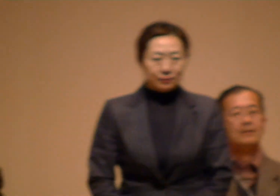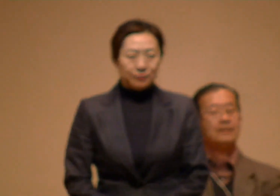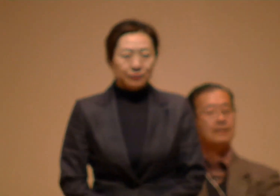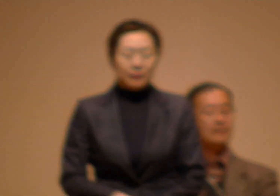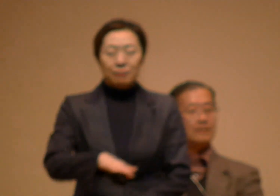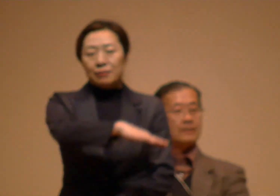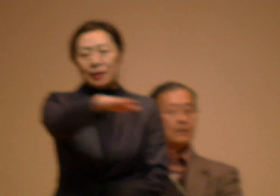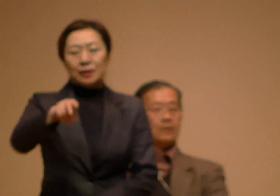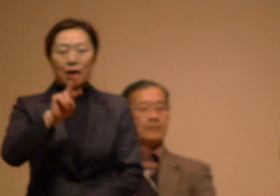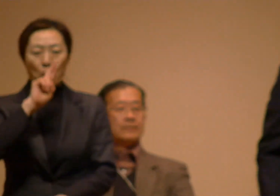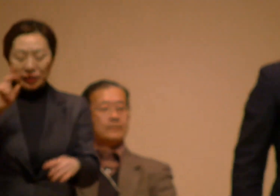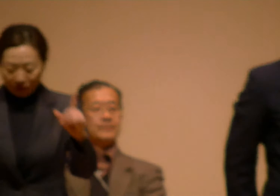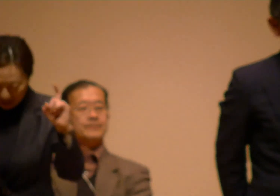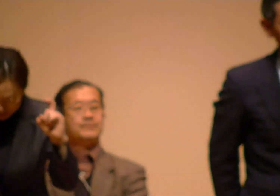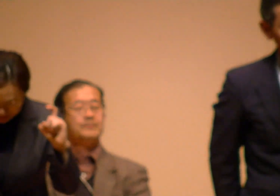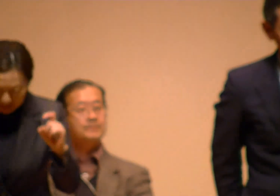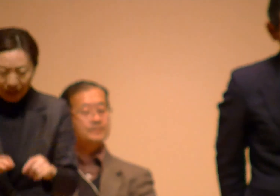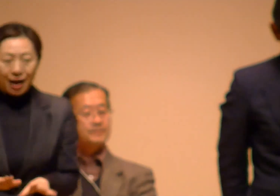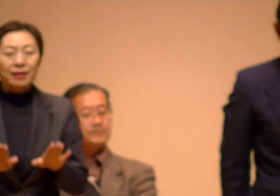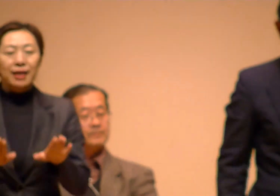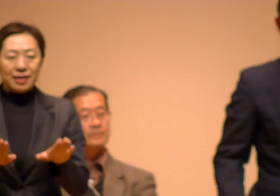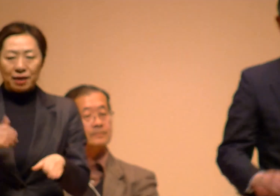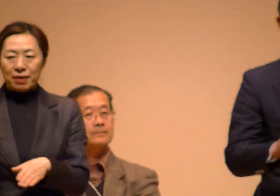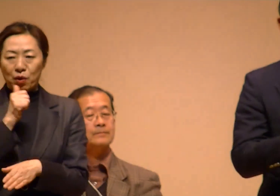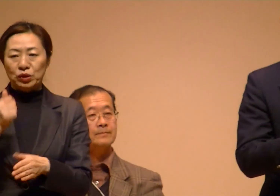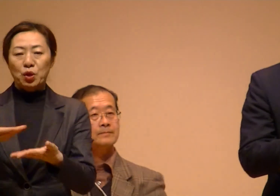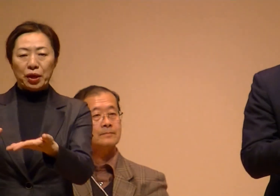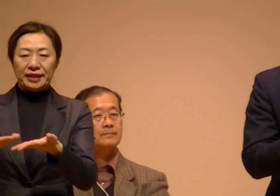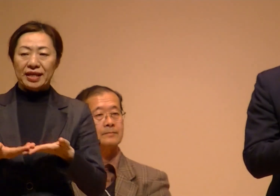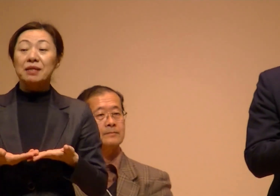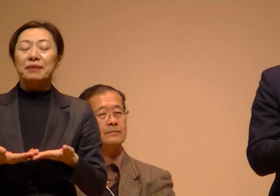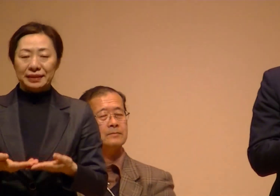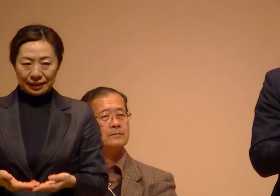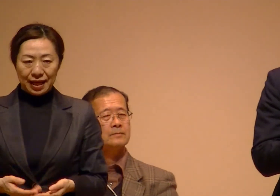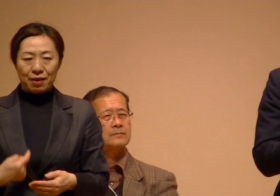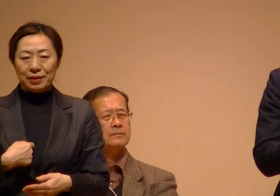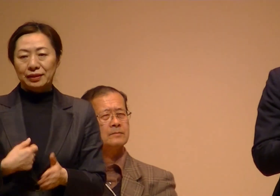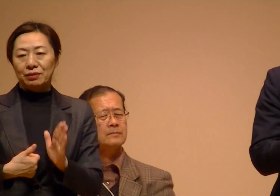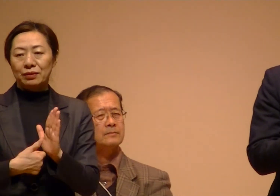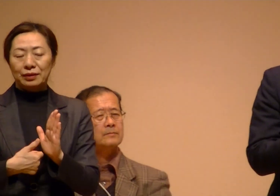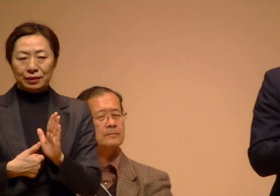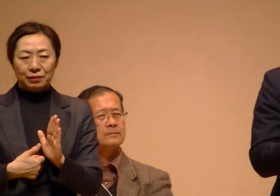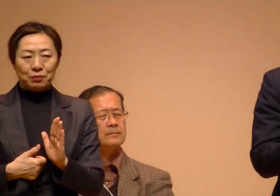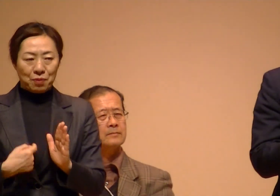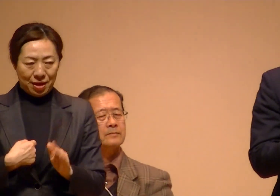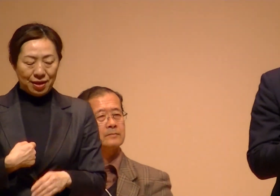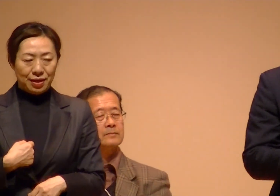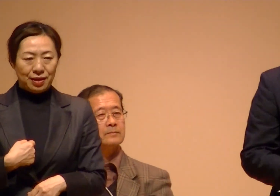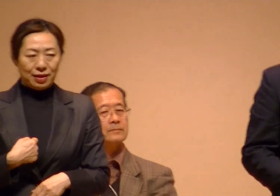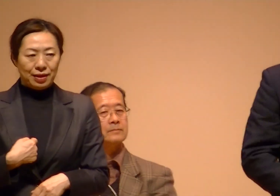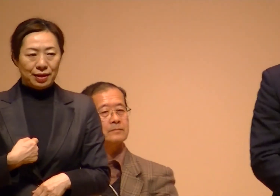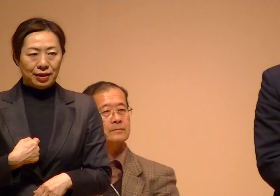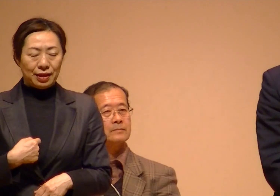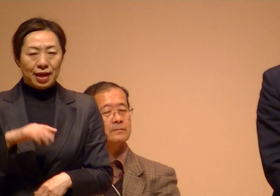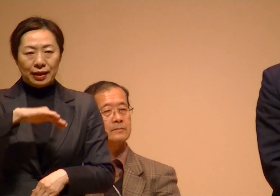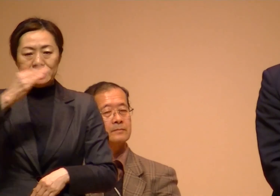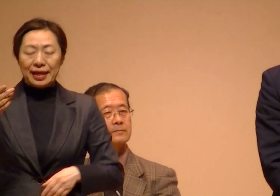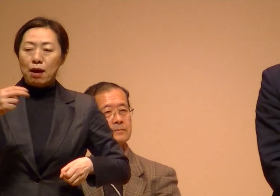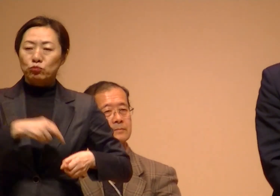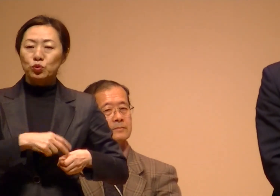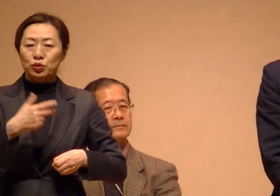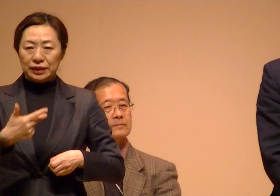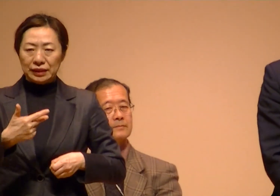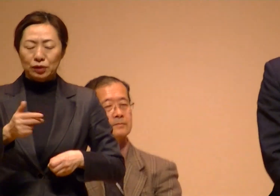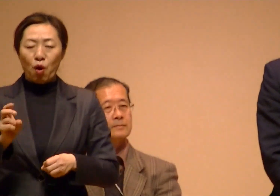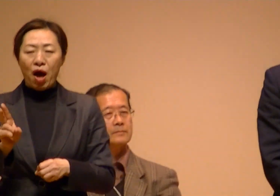皆さんこんにちは。ただいま、ご紹介をいただきました、私、三部市の